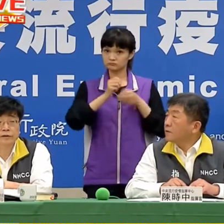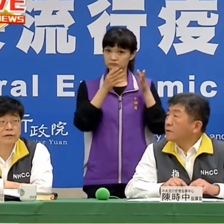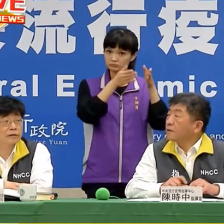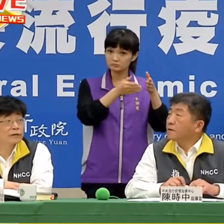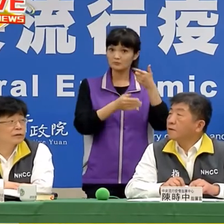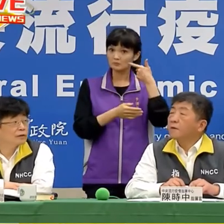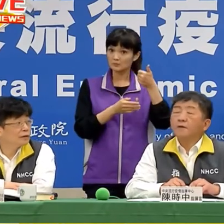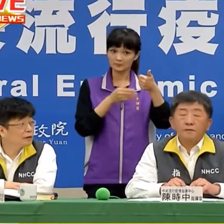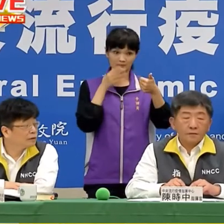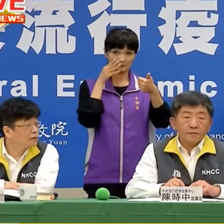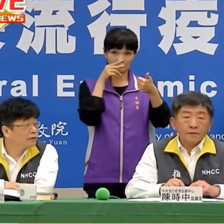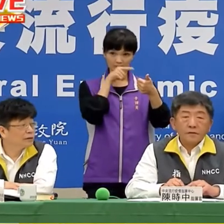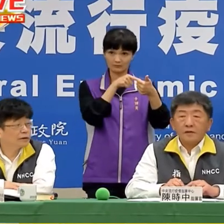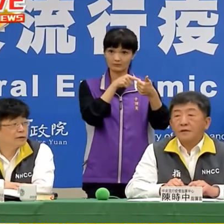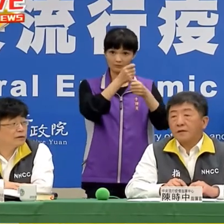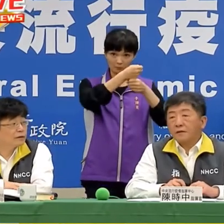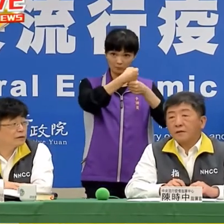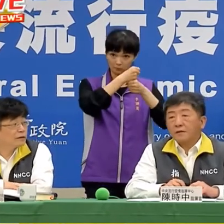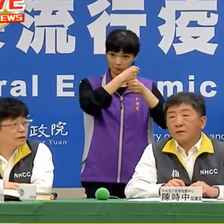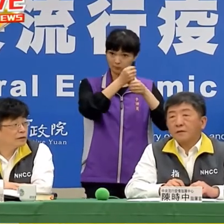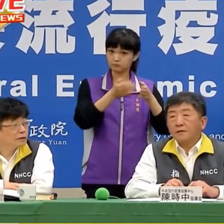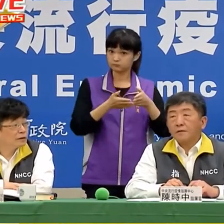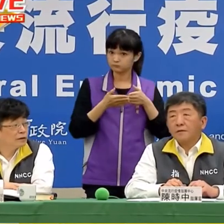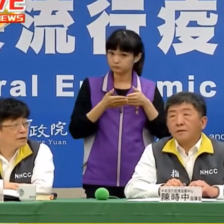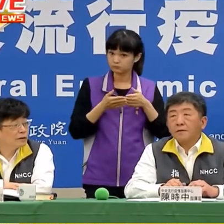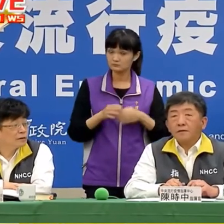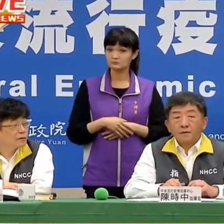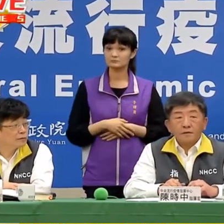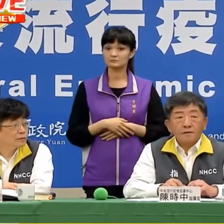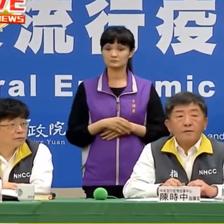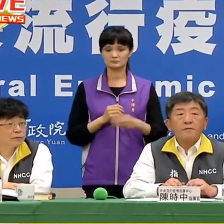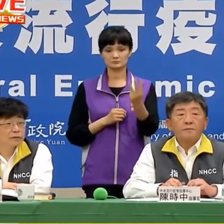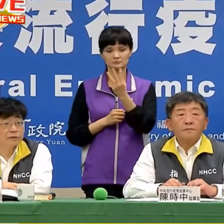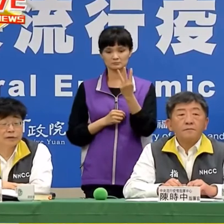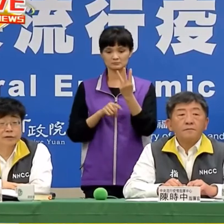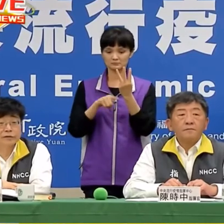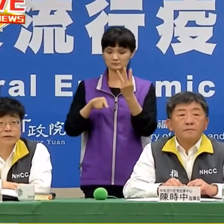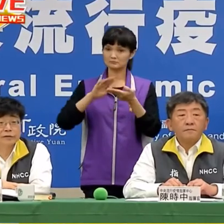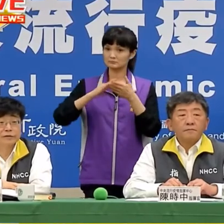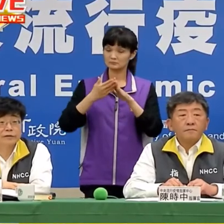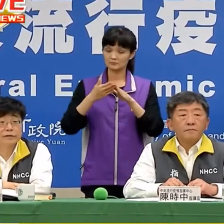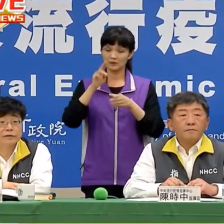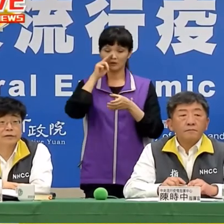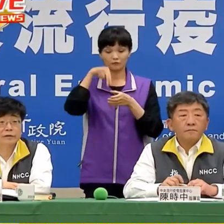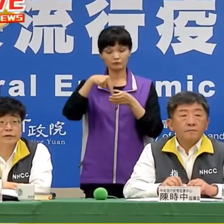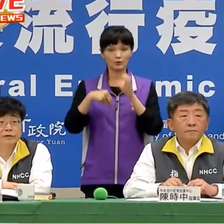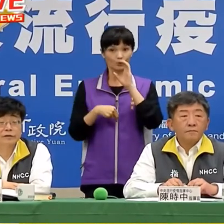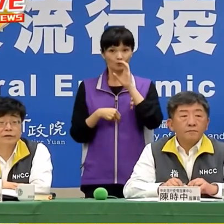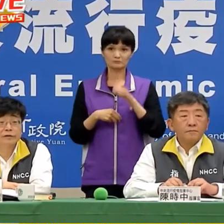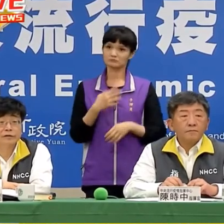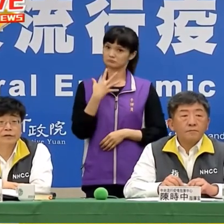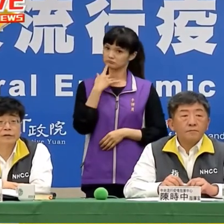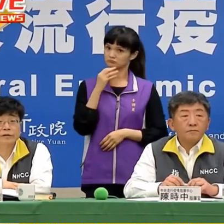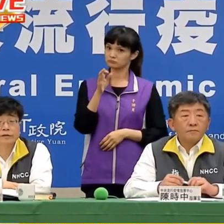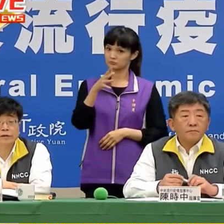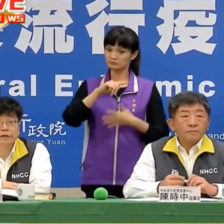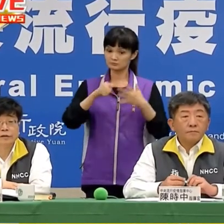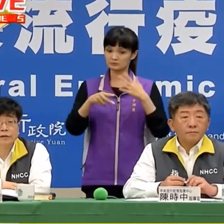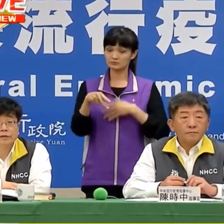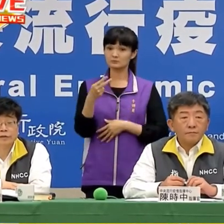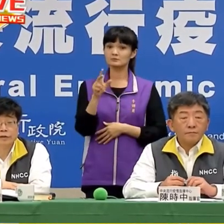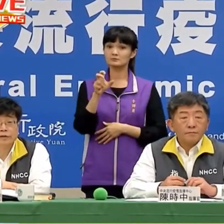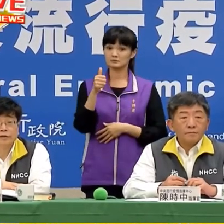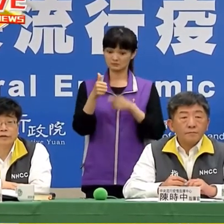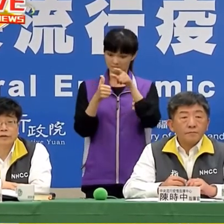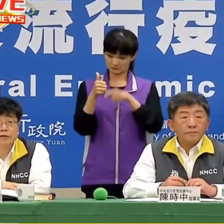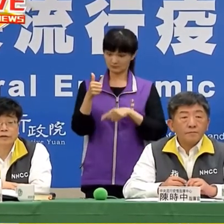裁检。那我想问的是说，因为他们三个人是一起喝咖啡，那为什么我们没有对案277的父亲做